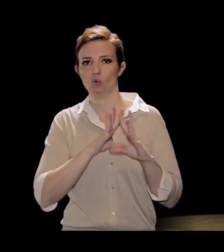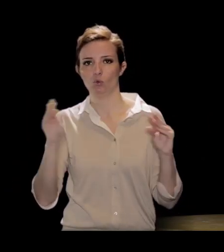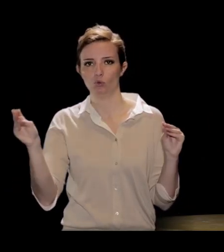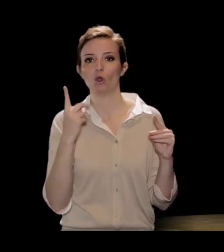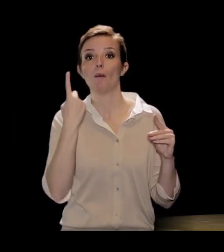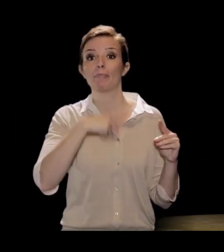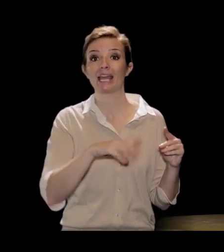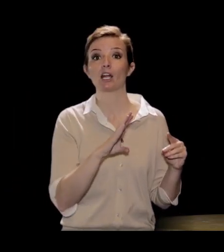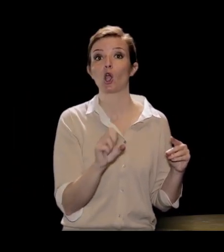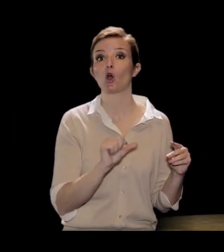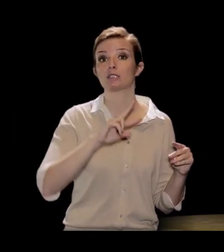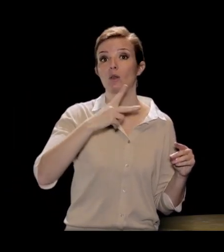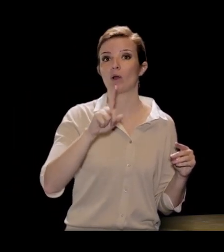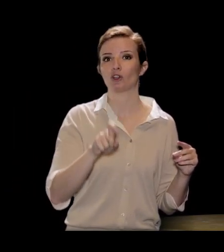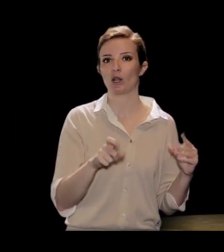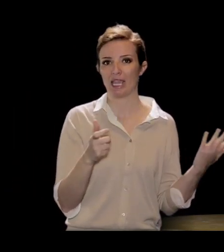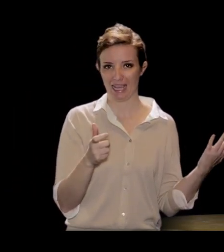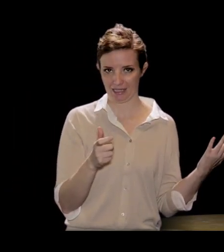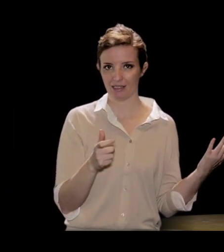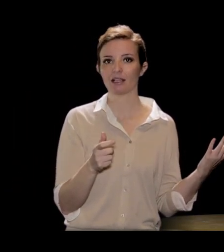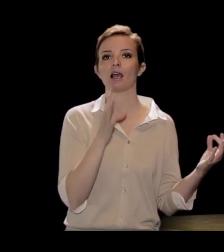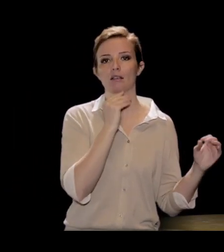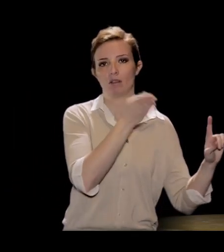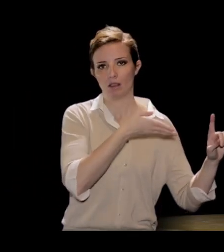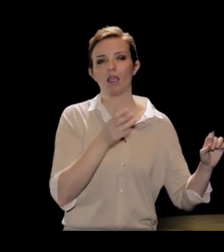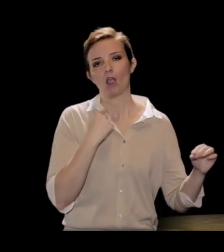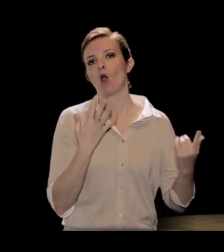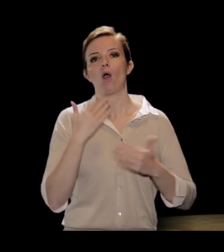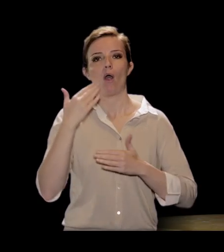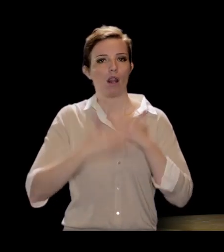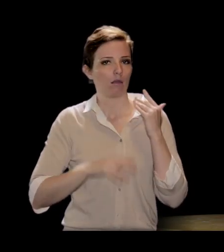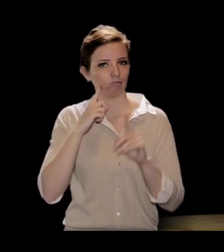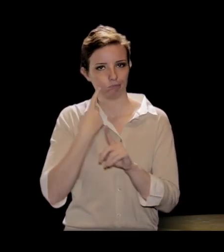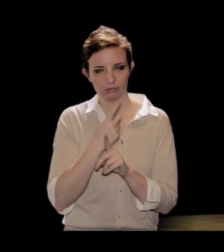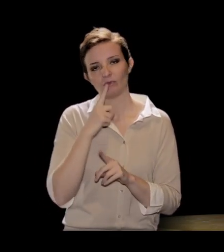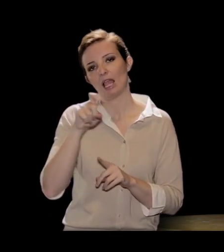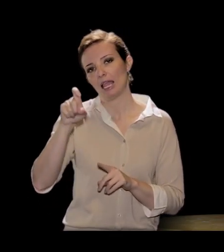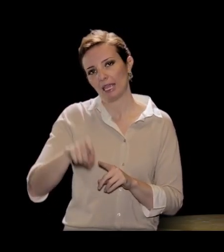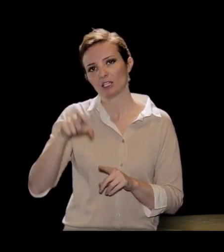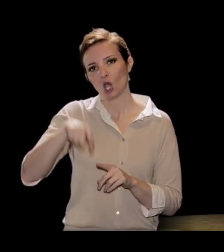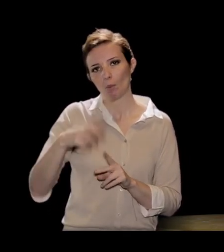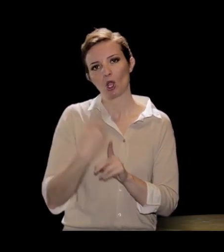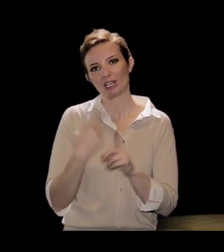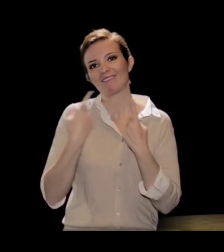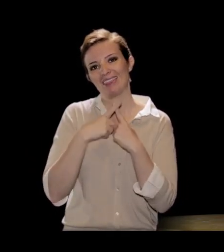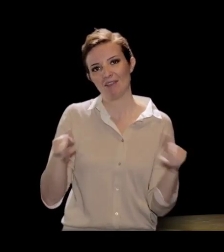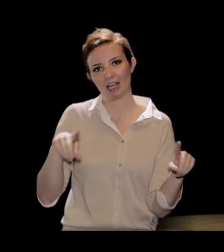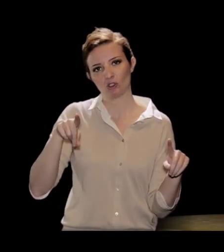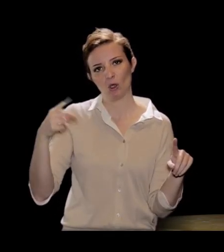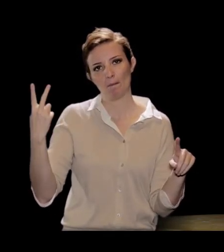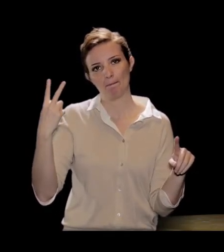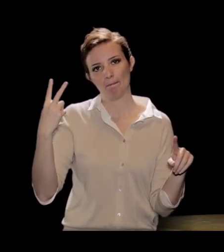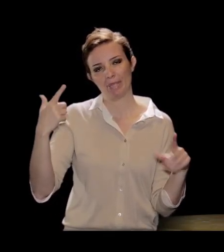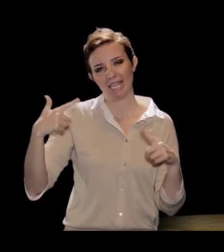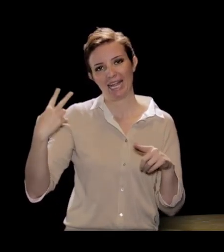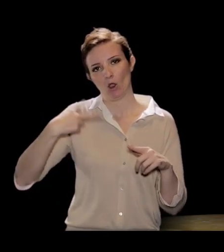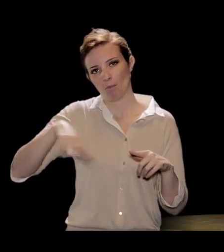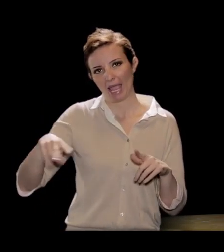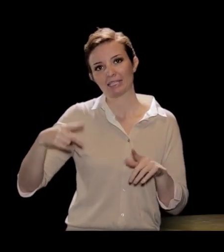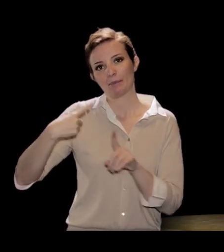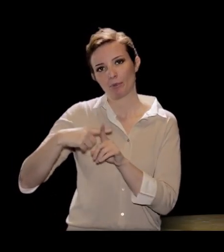x questa volta, con le stesse ovviamente limitazioni, cioè x deve essere diverso da pi greco mezzi più k pi greco, salvo poi